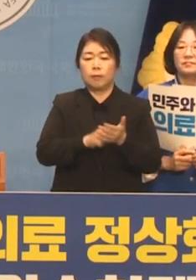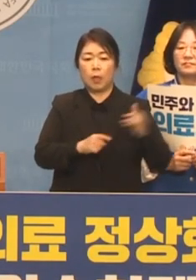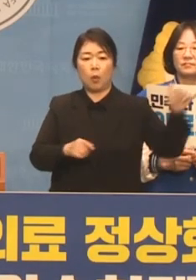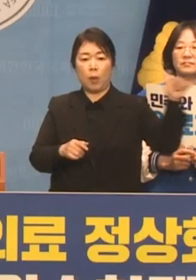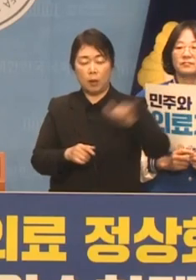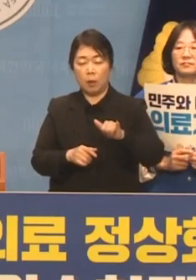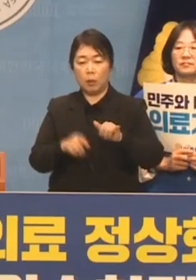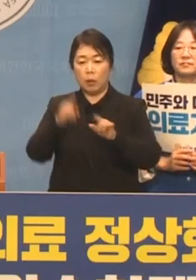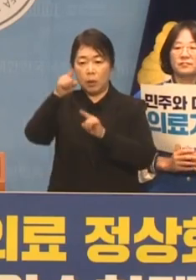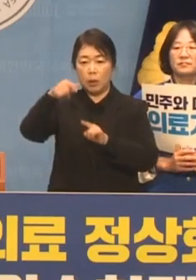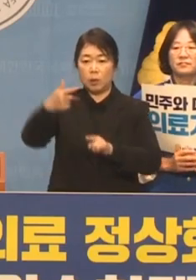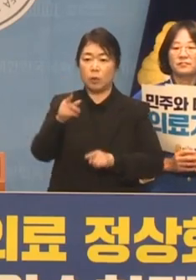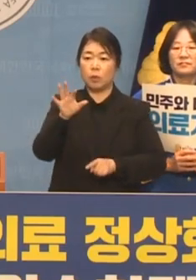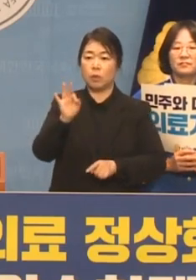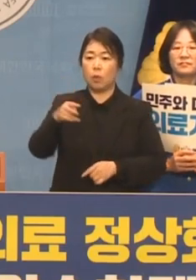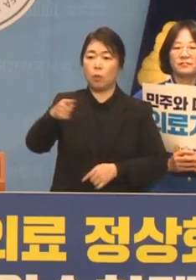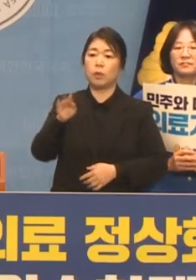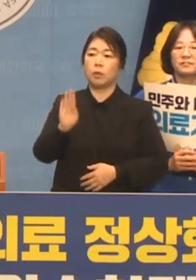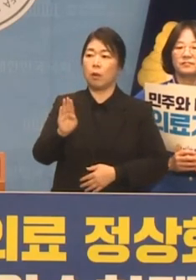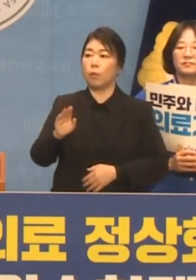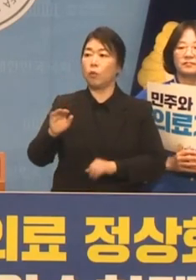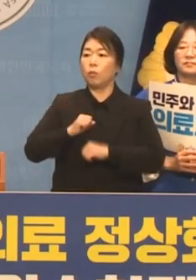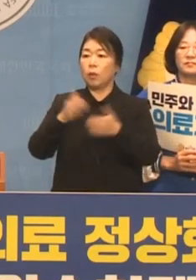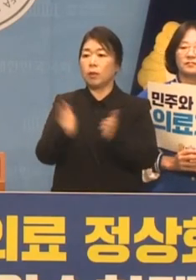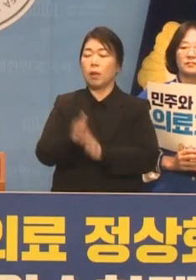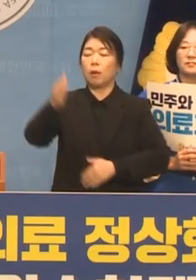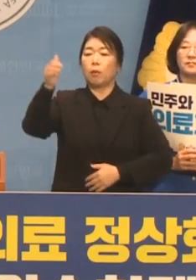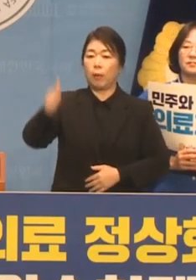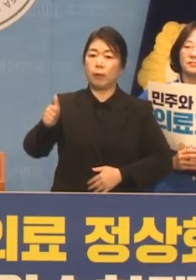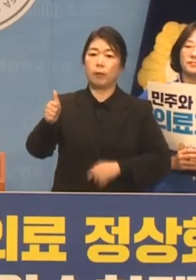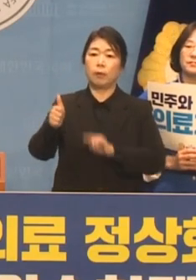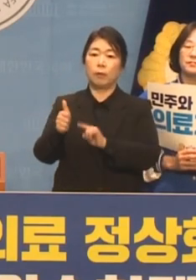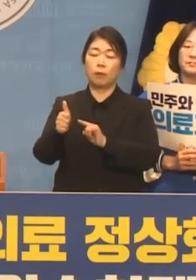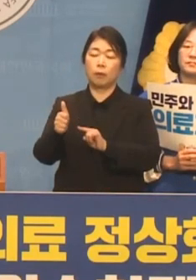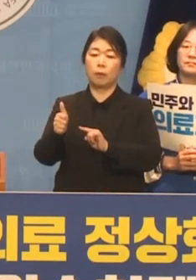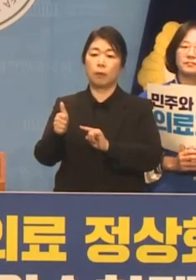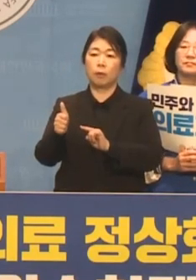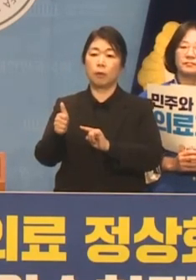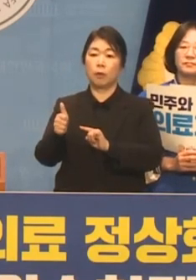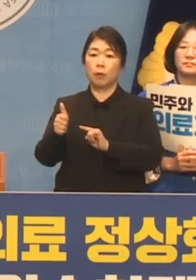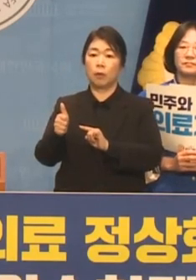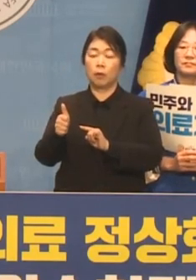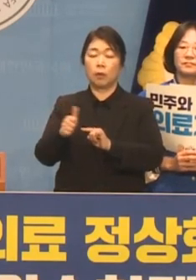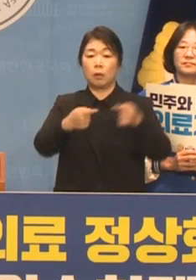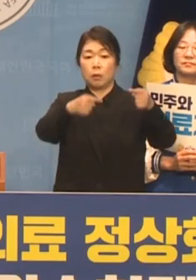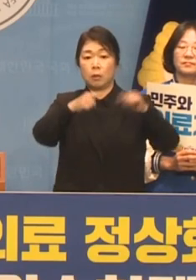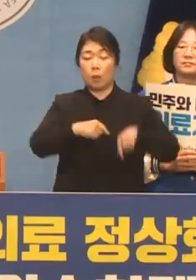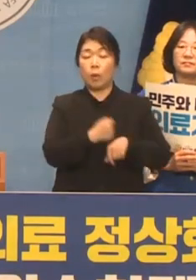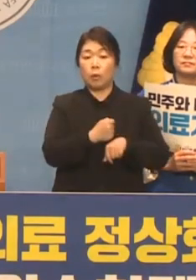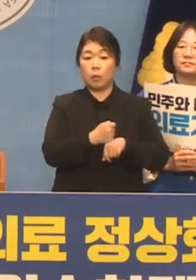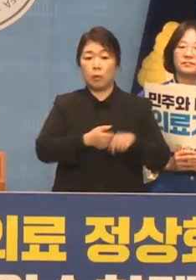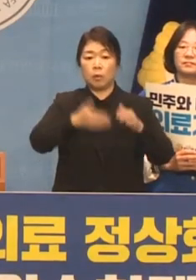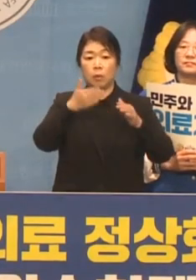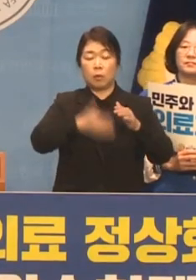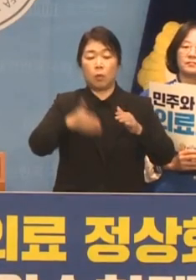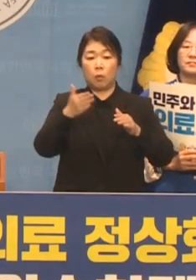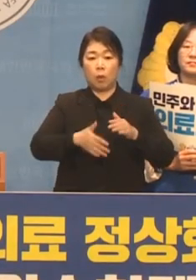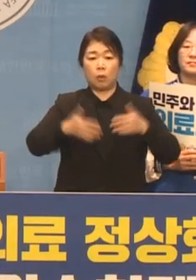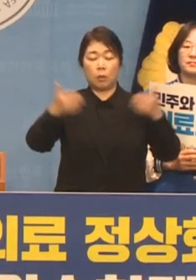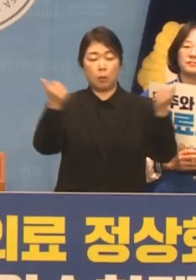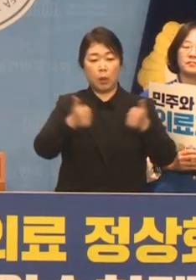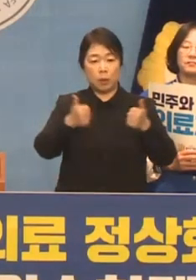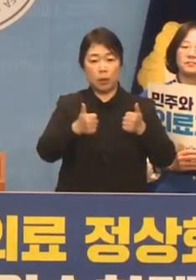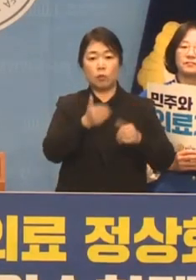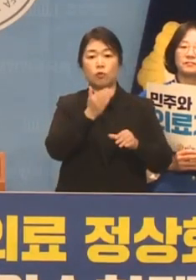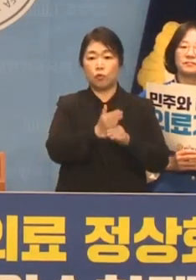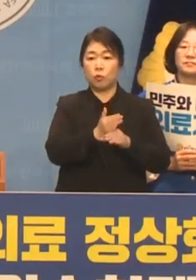이종섭 어 전 국방부 장관의 장관이 참여하는 공간장 회의가 이루어지고